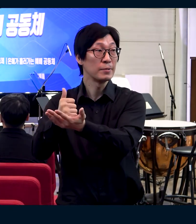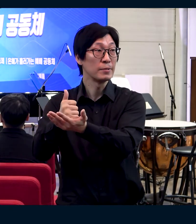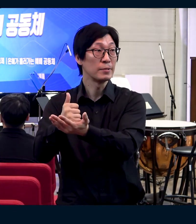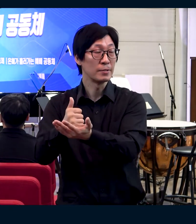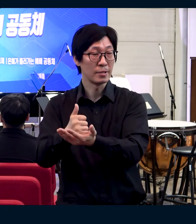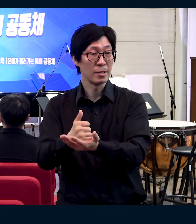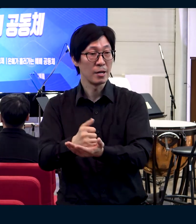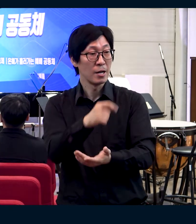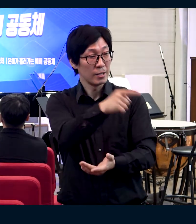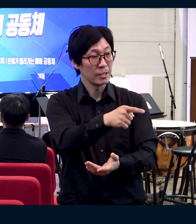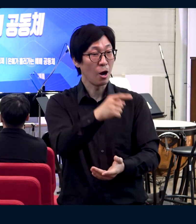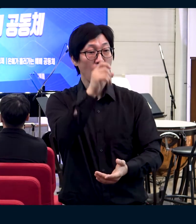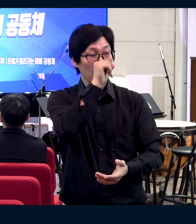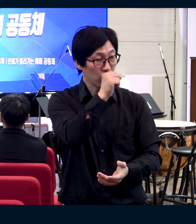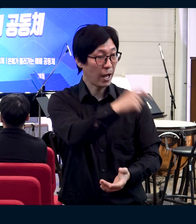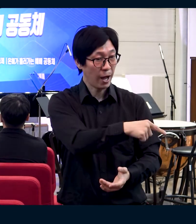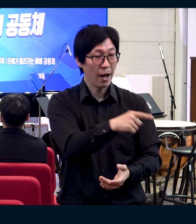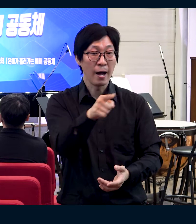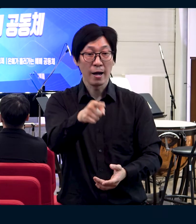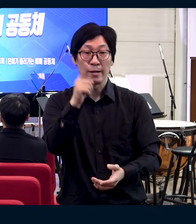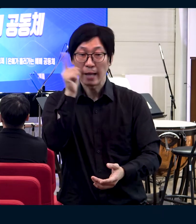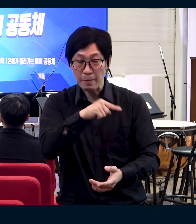하나님은요, 흑백 논리로만 가지 않습니다.